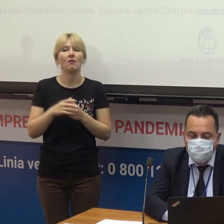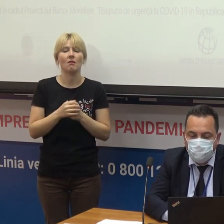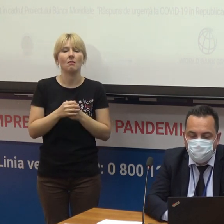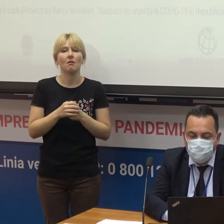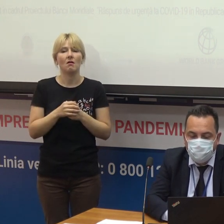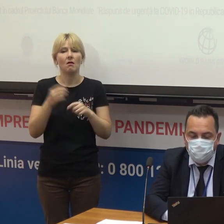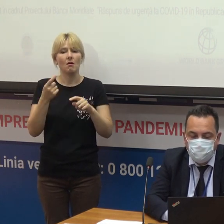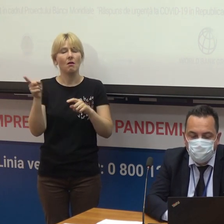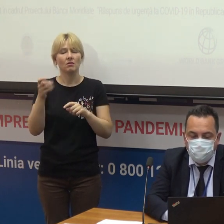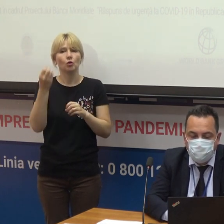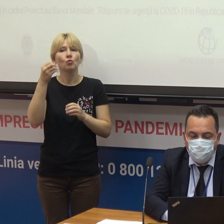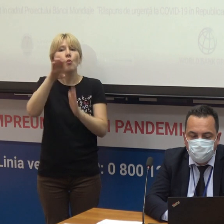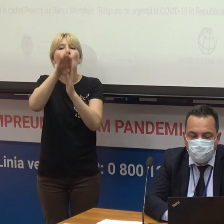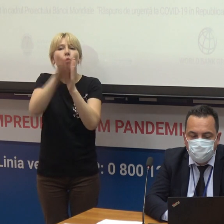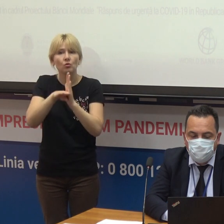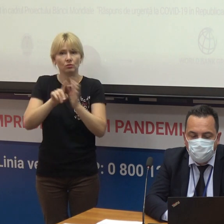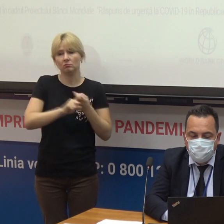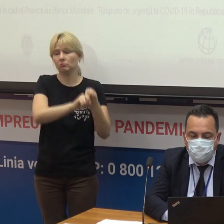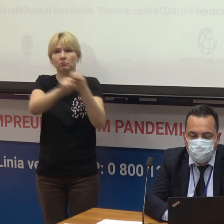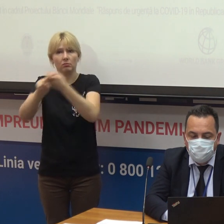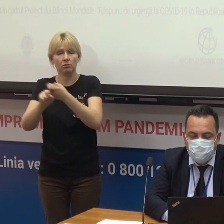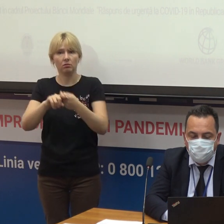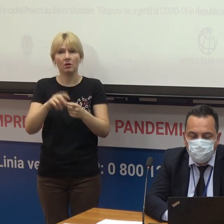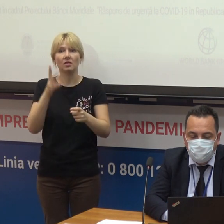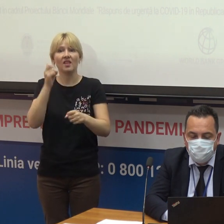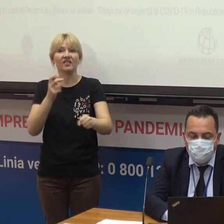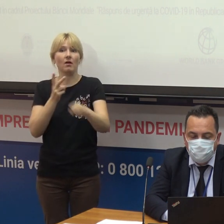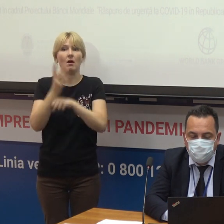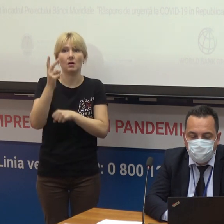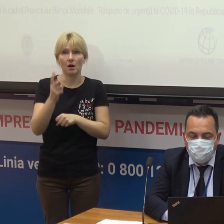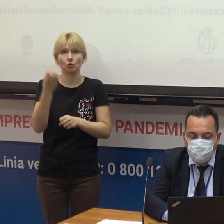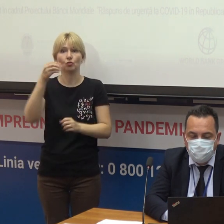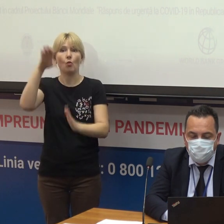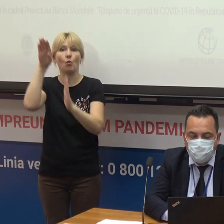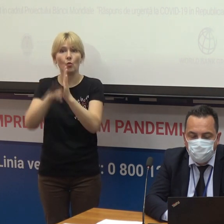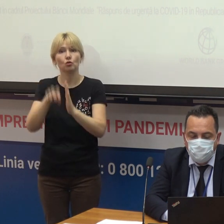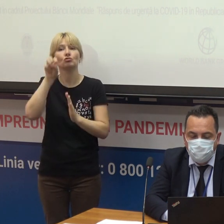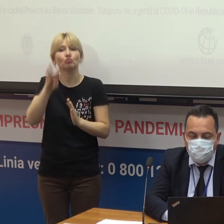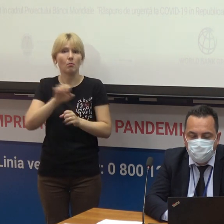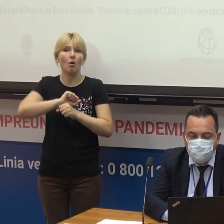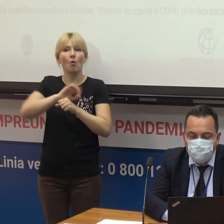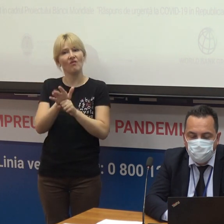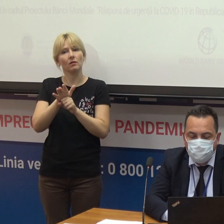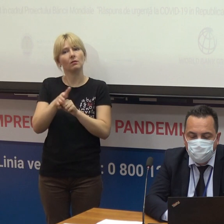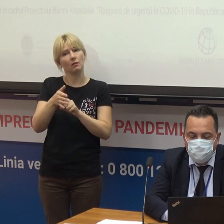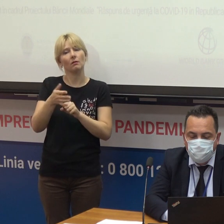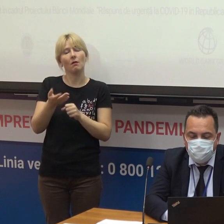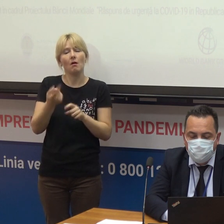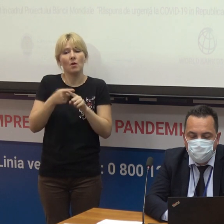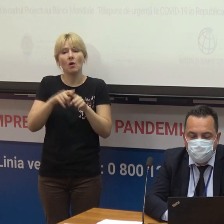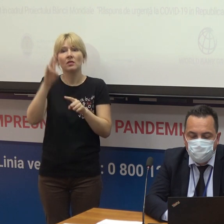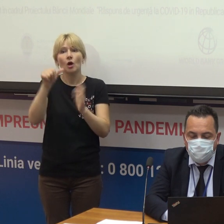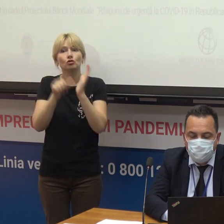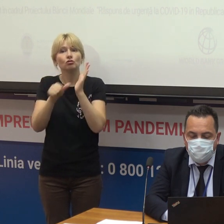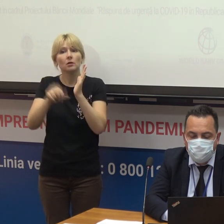considerată cu un grad ridicat de contagiozitate de 2 ori mai mare decât tulpina inițială și cu aproximativ 60%